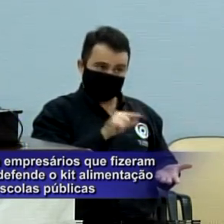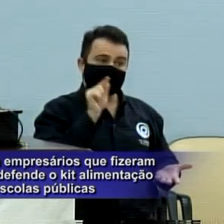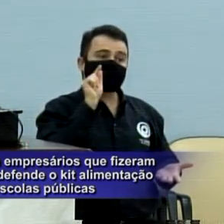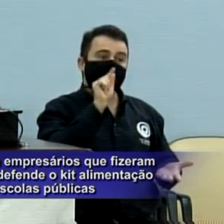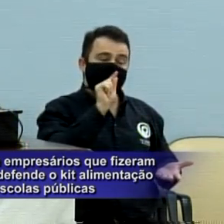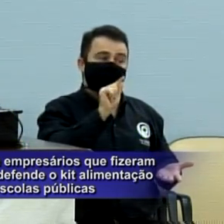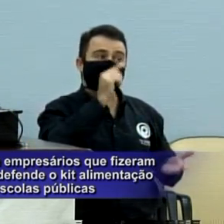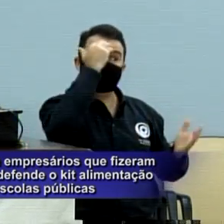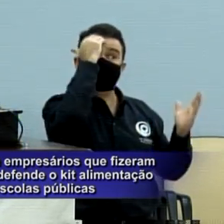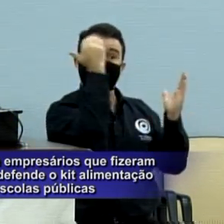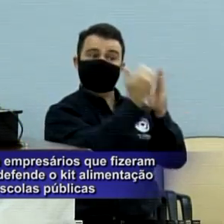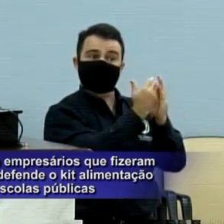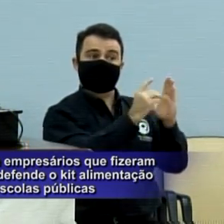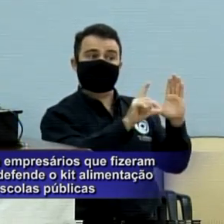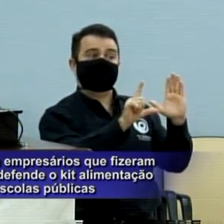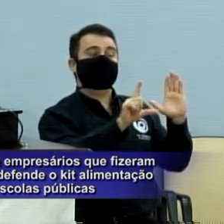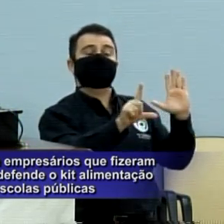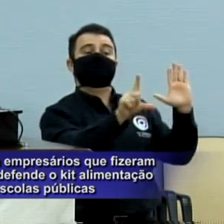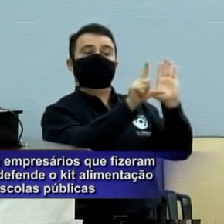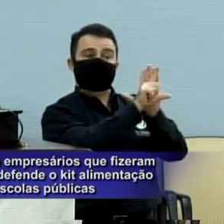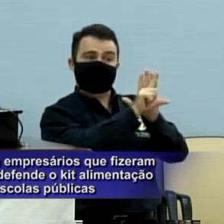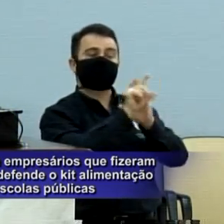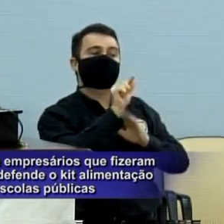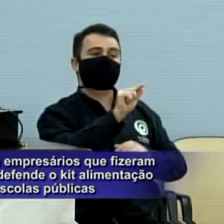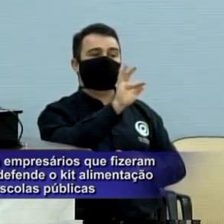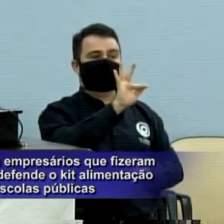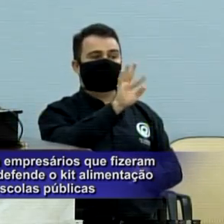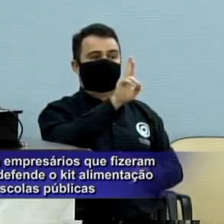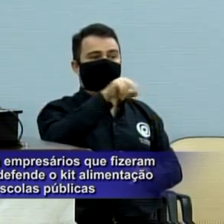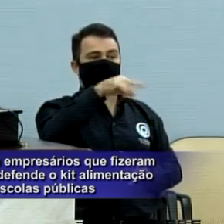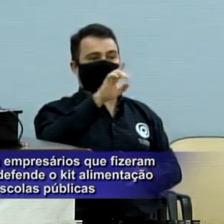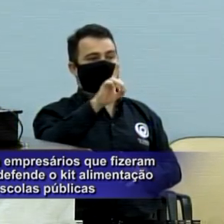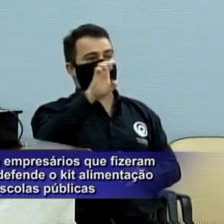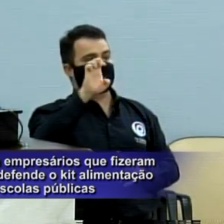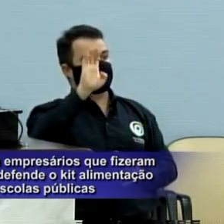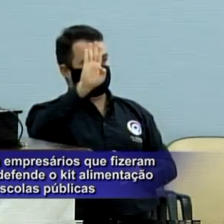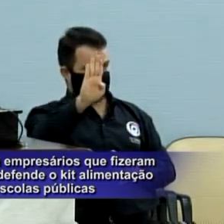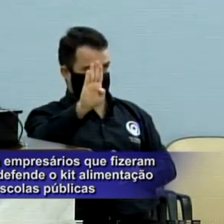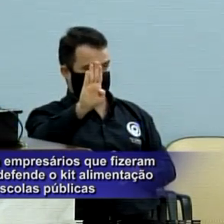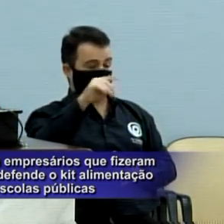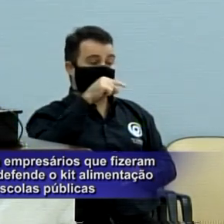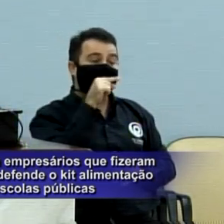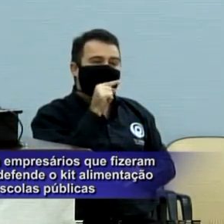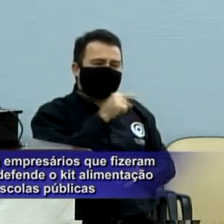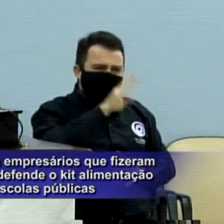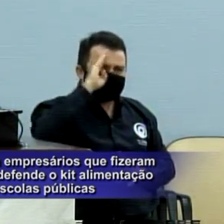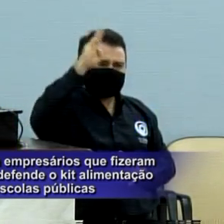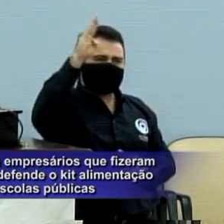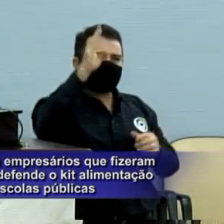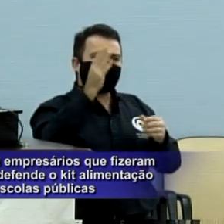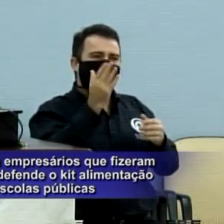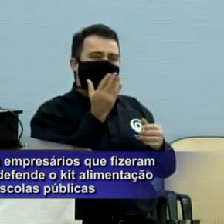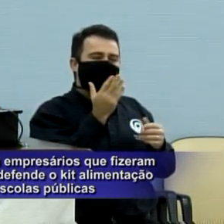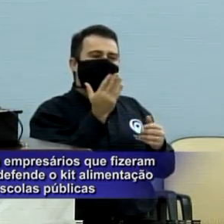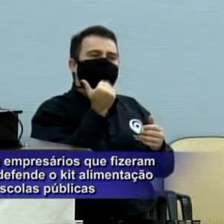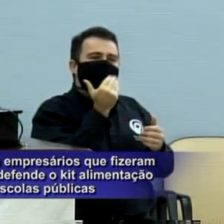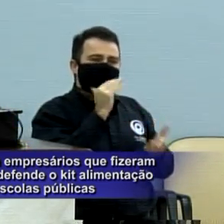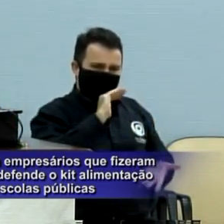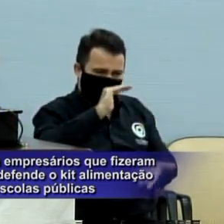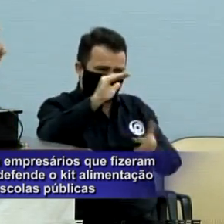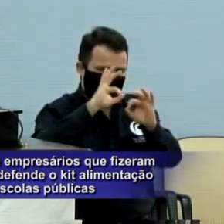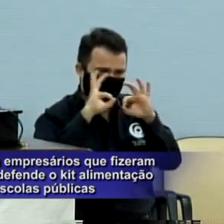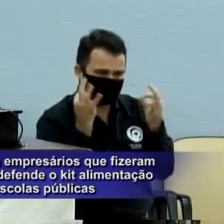número 6 do Fundo Nacional de Educação. Ele não é tido como uma alimentação básica da família. Se a